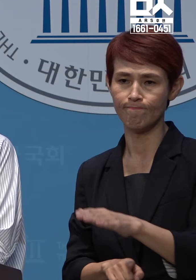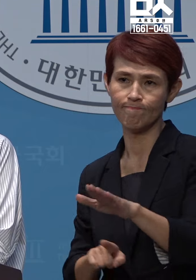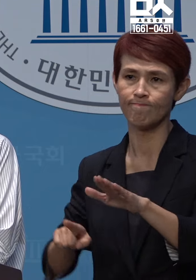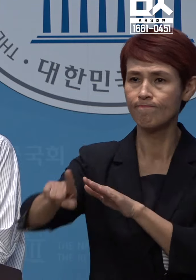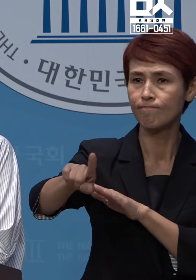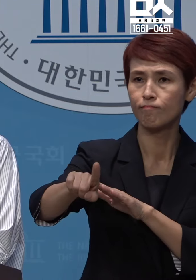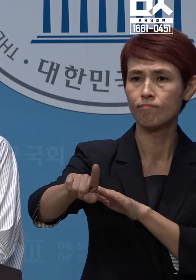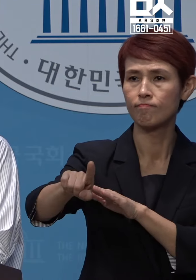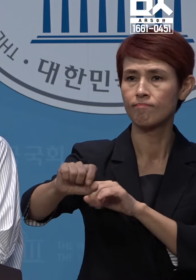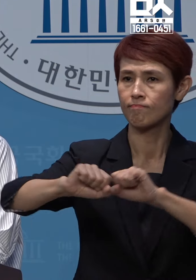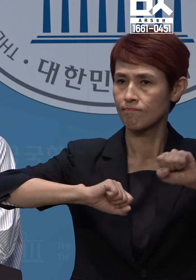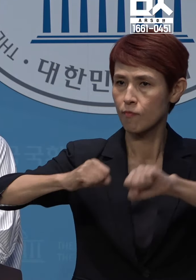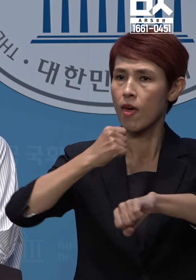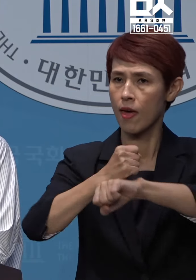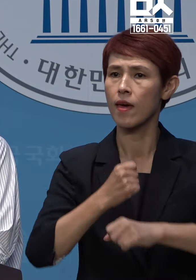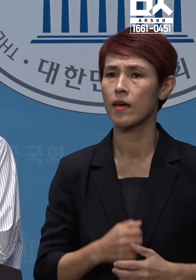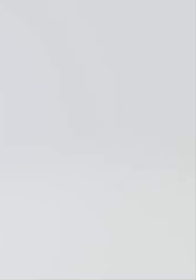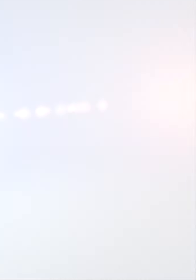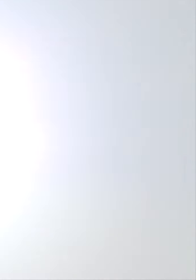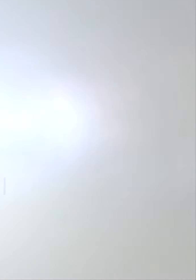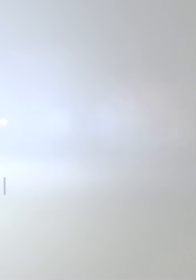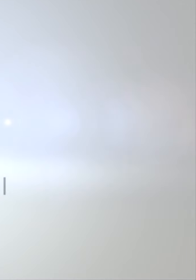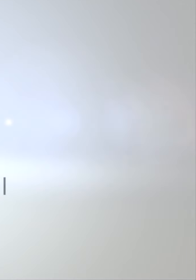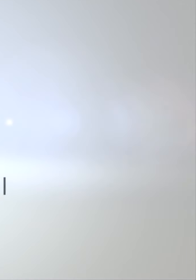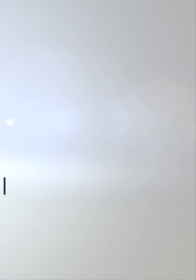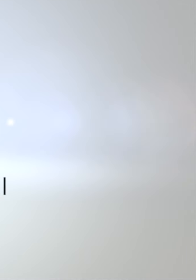앞에서 그렇게 만들 겁니다